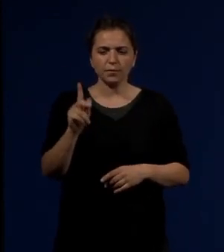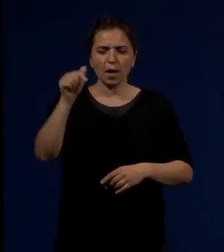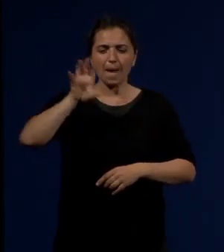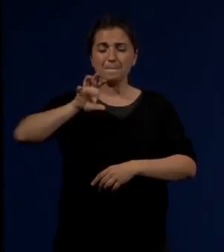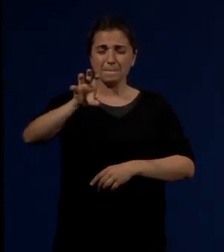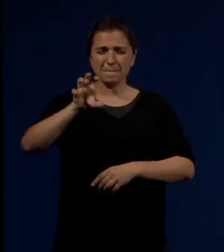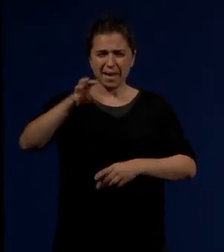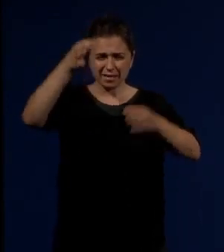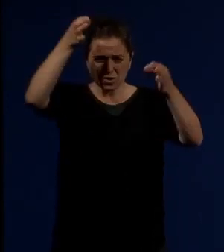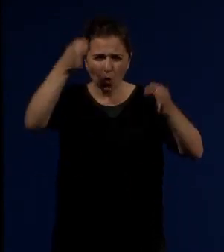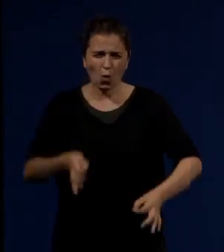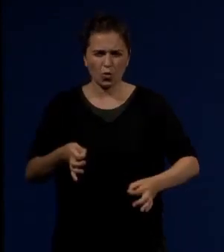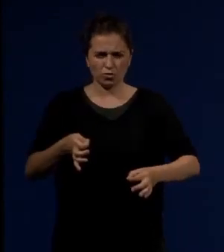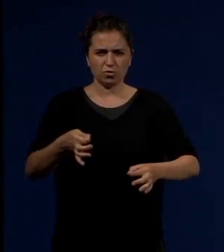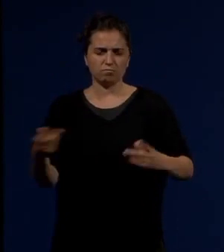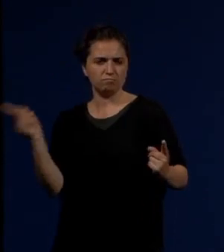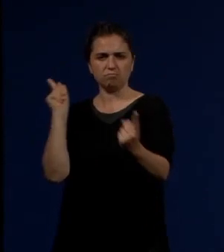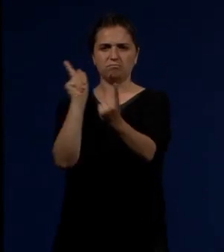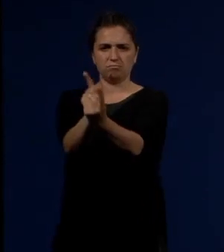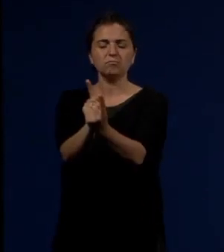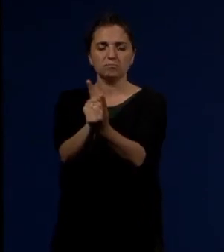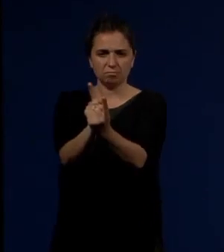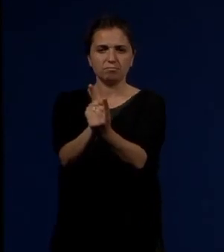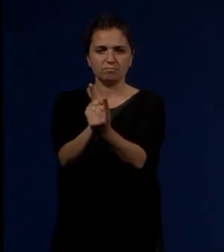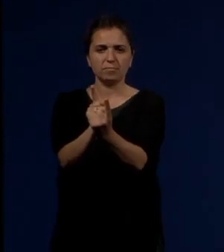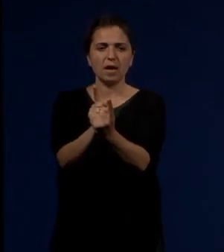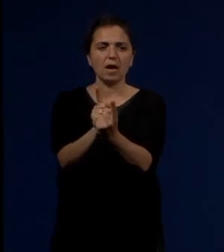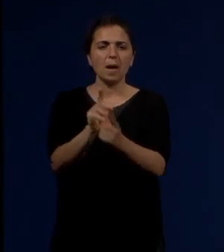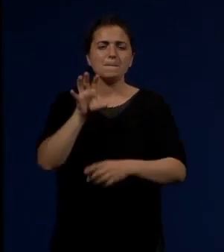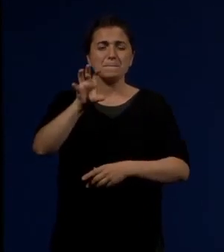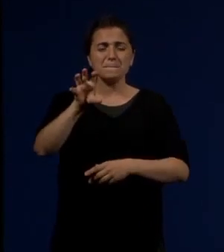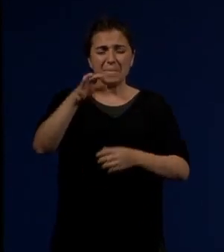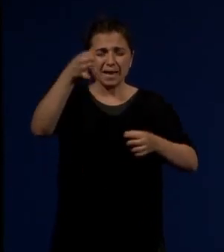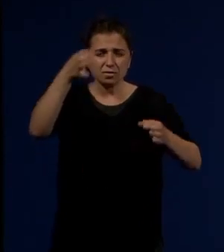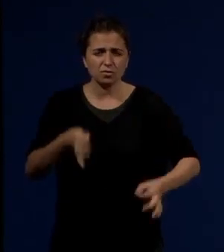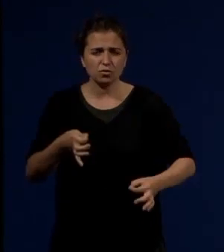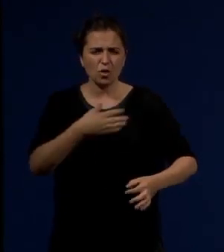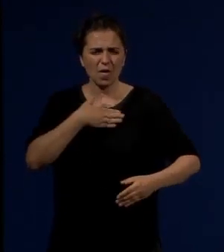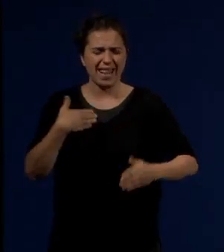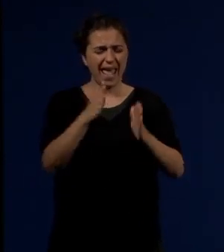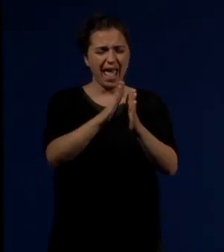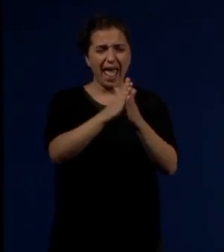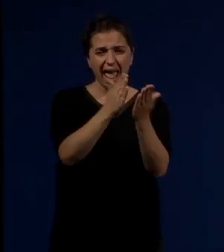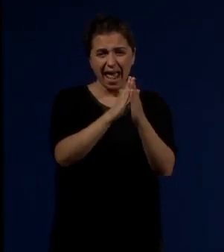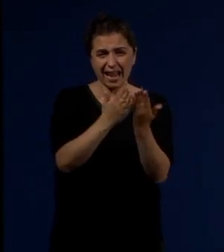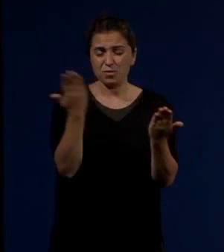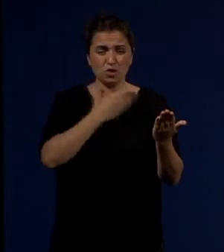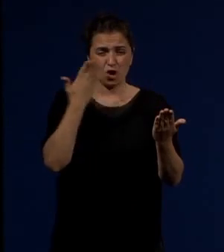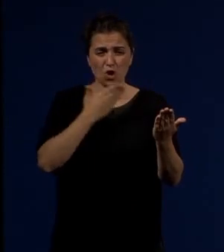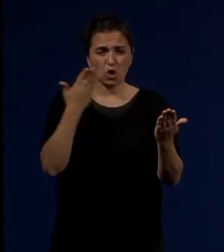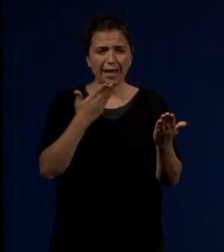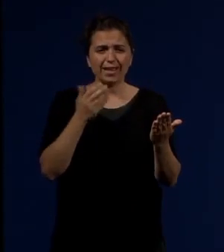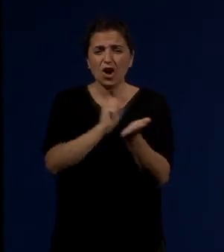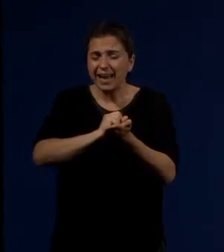xusto rebélase contra a corrupción, como é o caso. Un país xusto ten libros de texto gratuitos para que todas as nenas e nenos